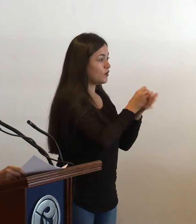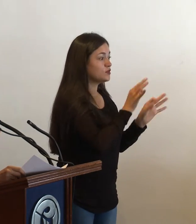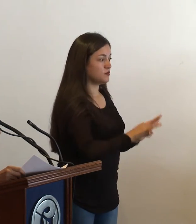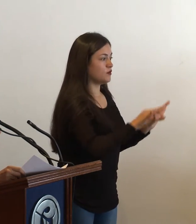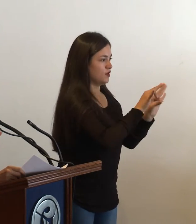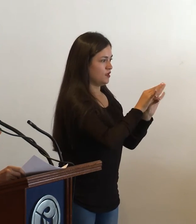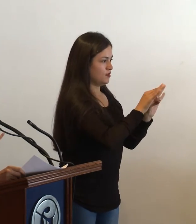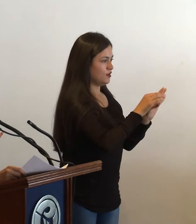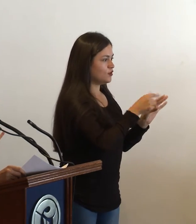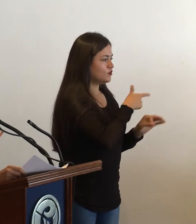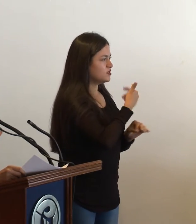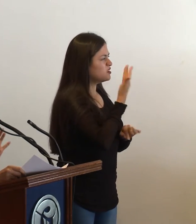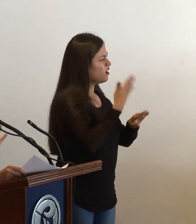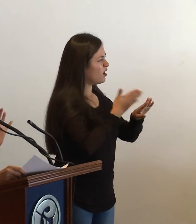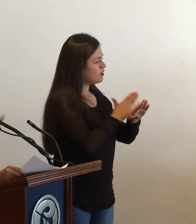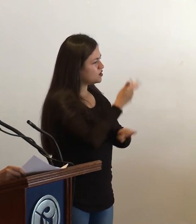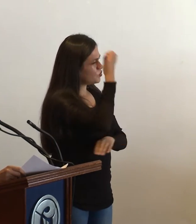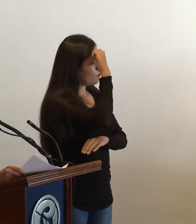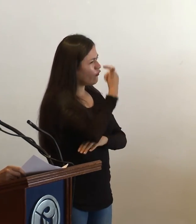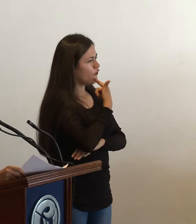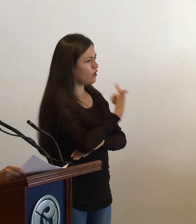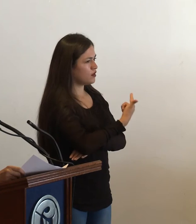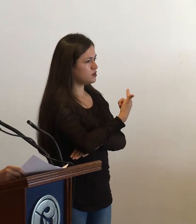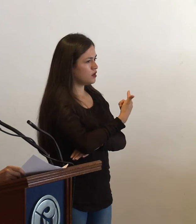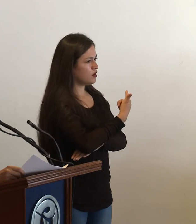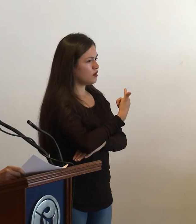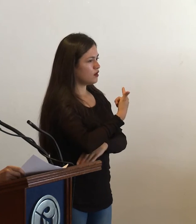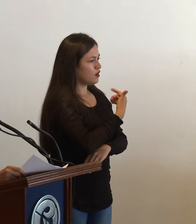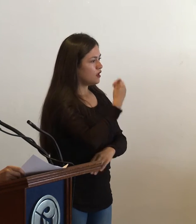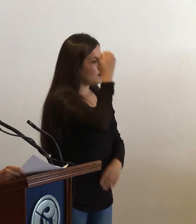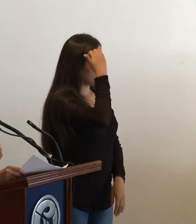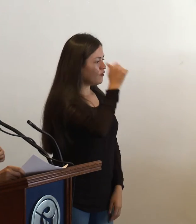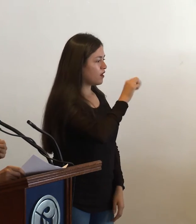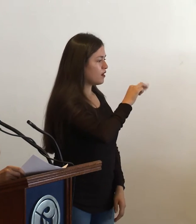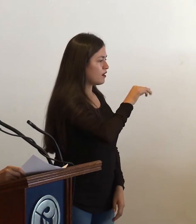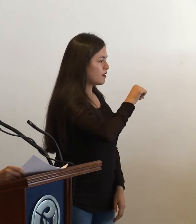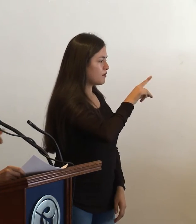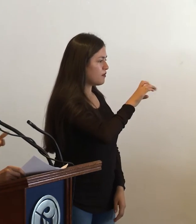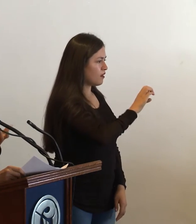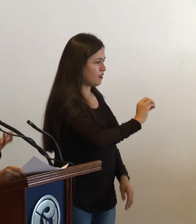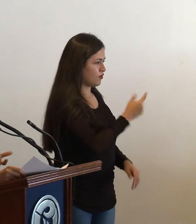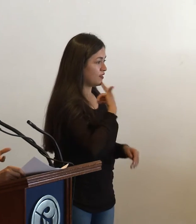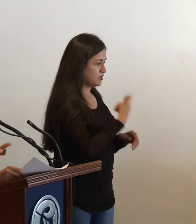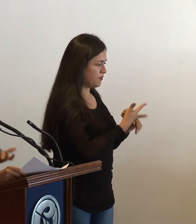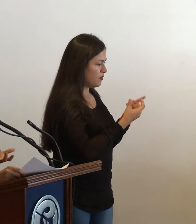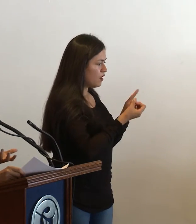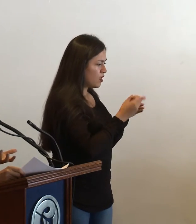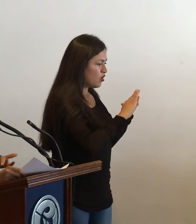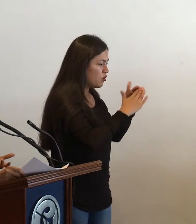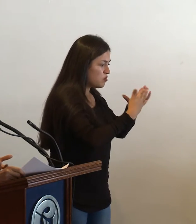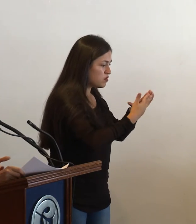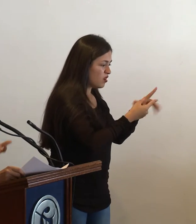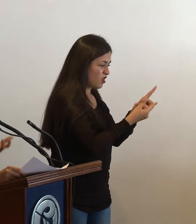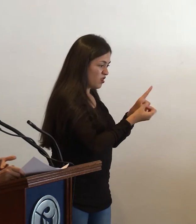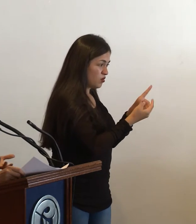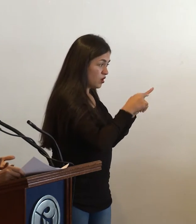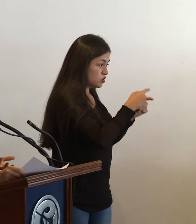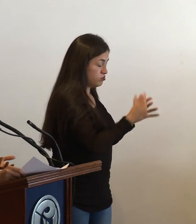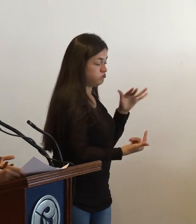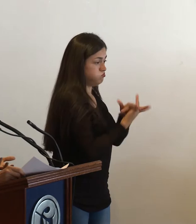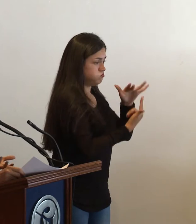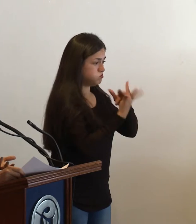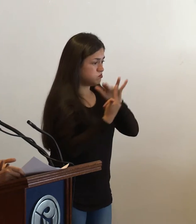un campo emergente, lo decía el profesor Amadeo, y entreleo que él lo señalaba porque ya hay